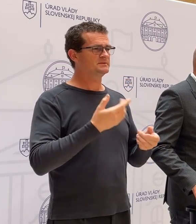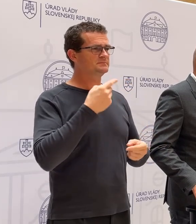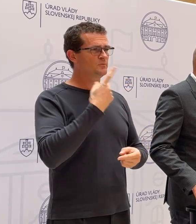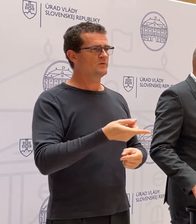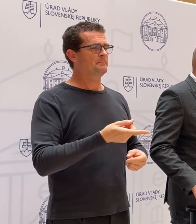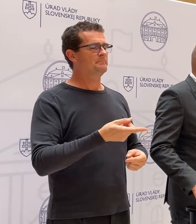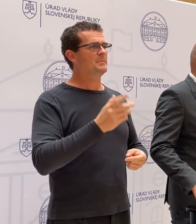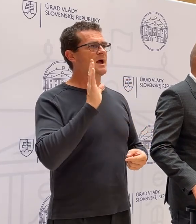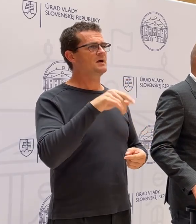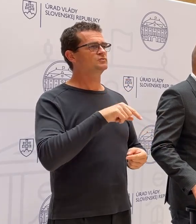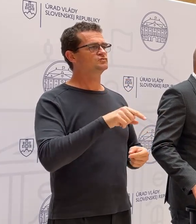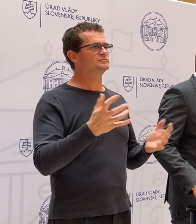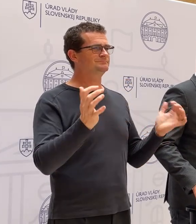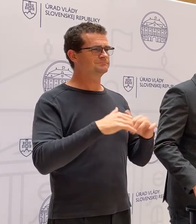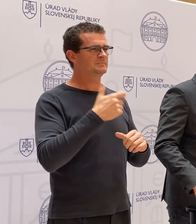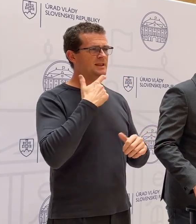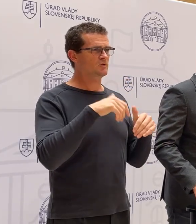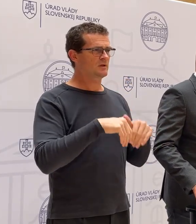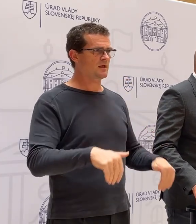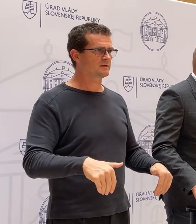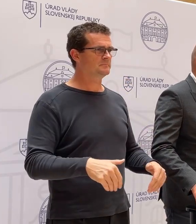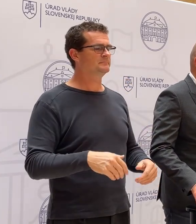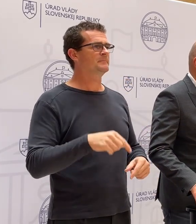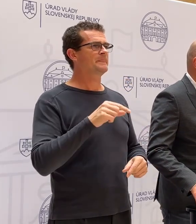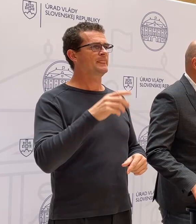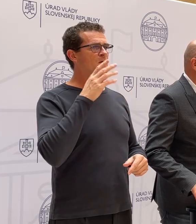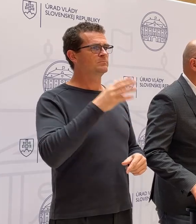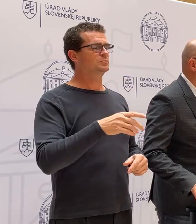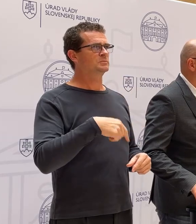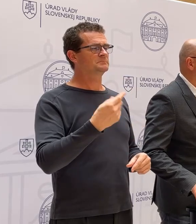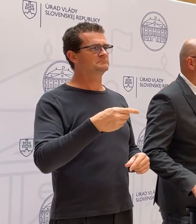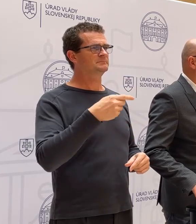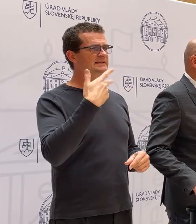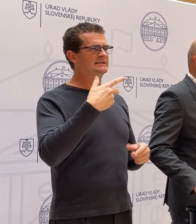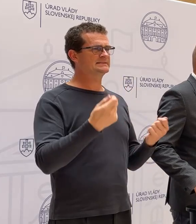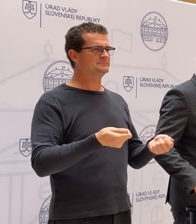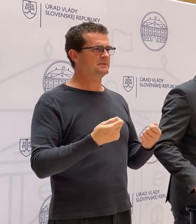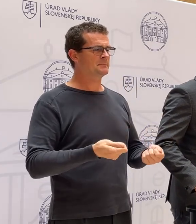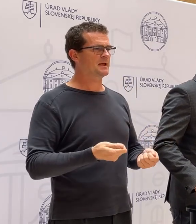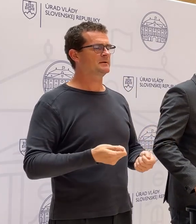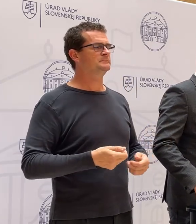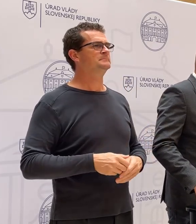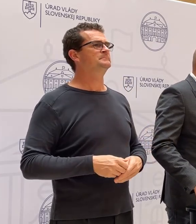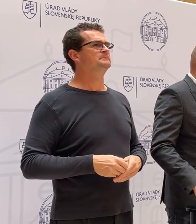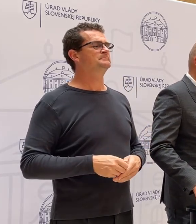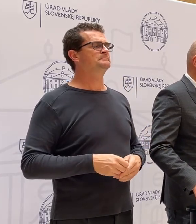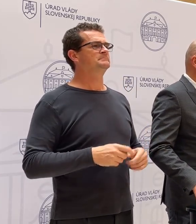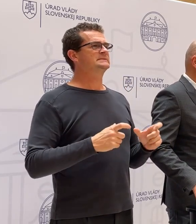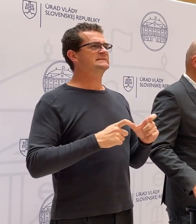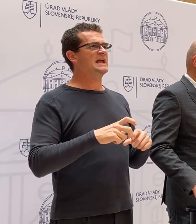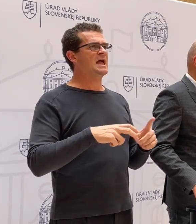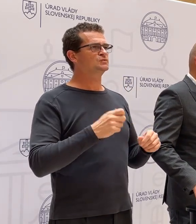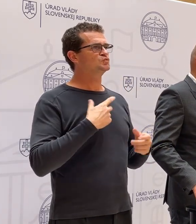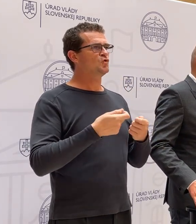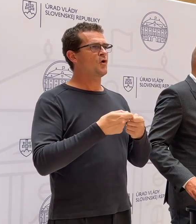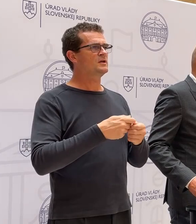povedať, až keď bude zasadať Národná rada. A to bude, zdá sa mi, od 13. septembra. A SAS už nie